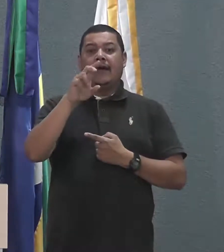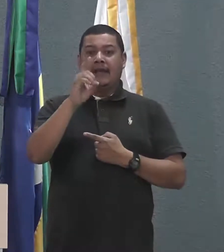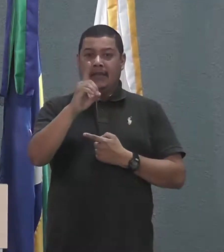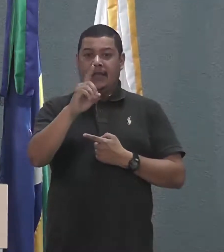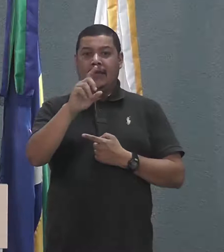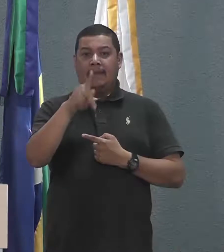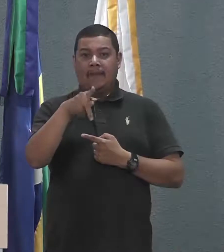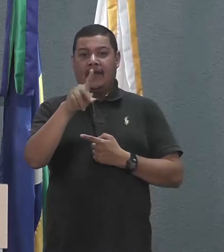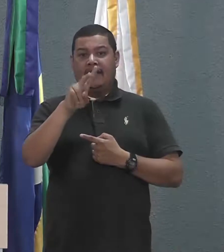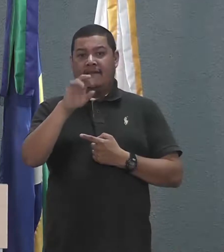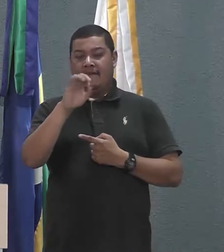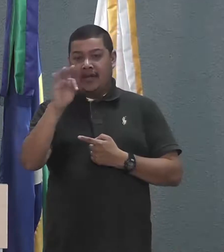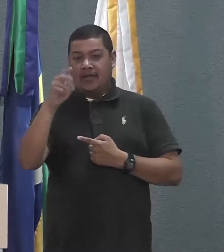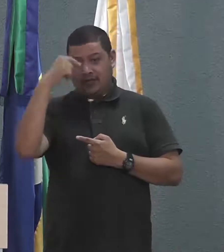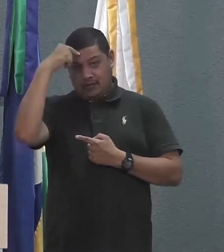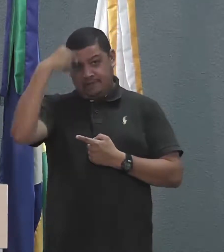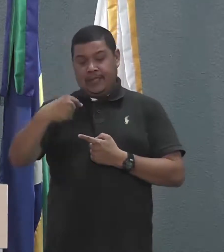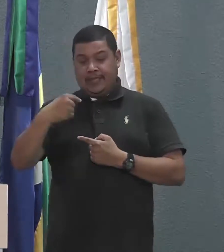para